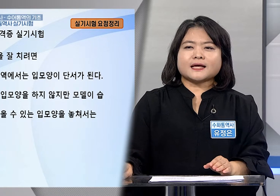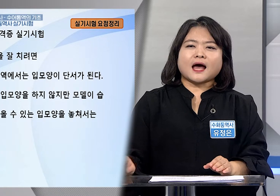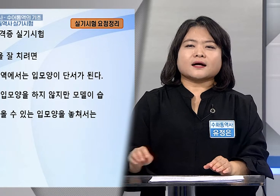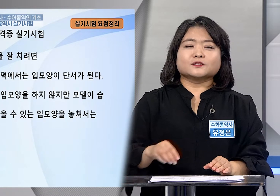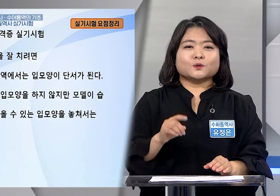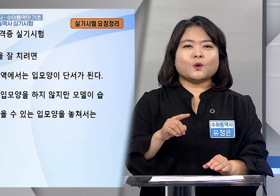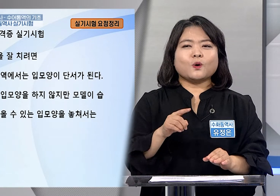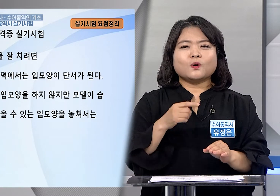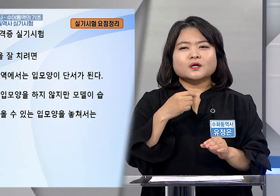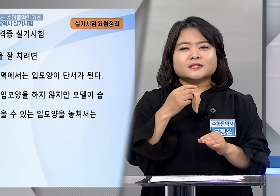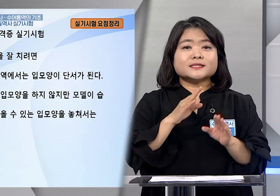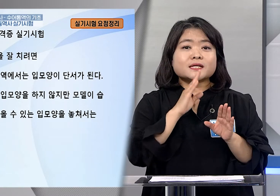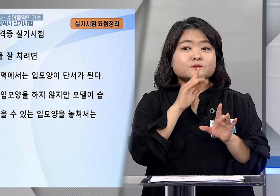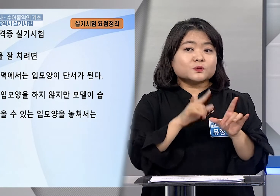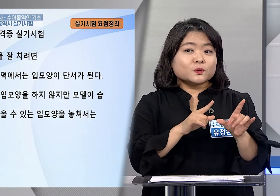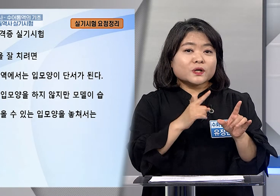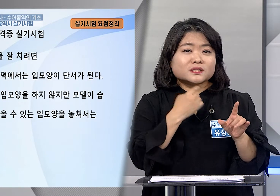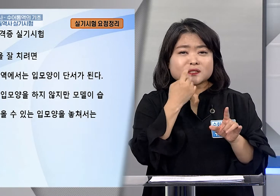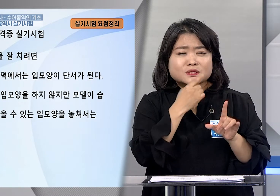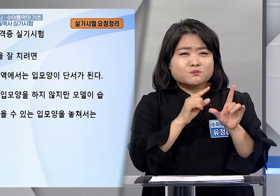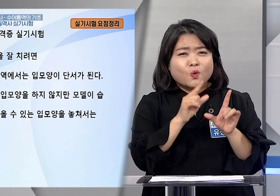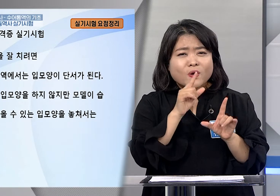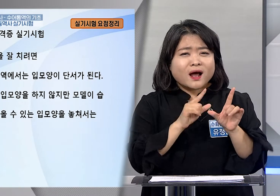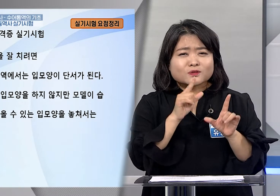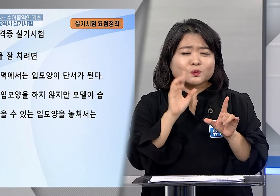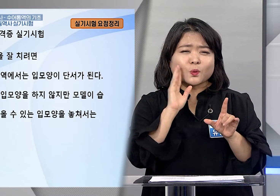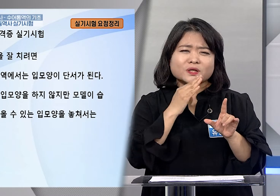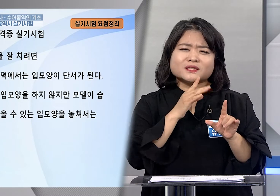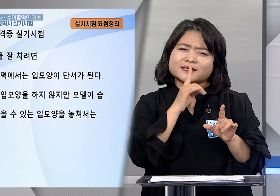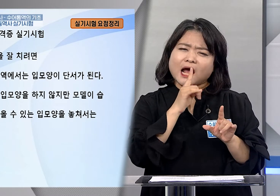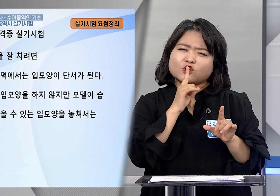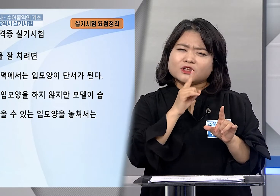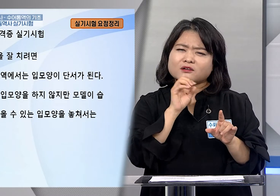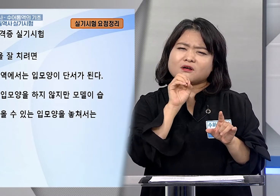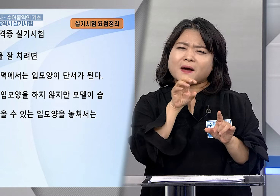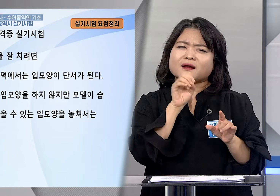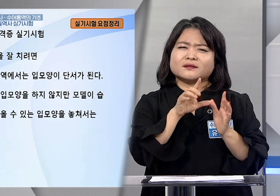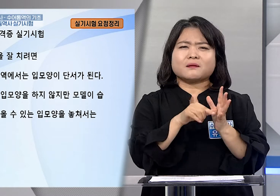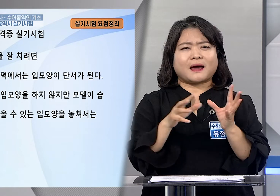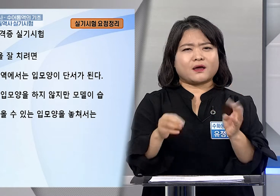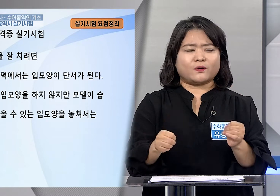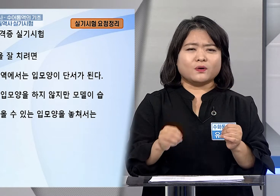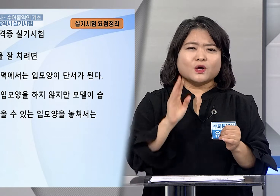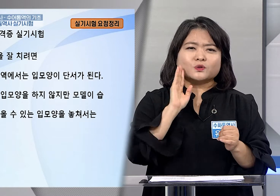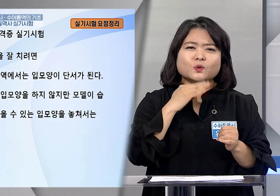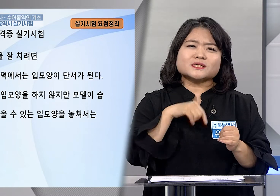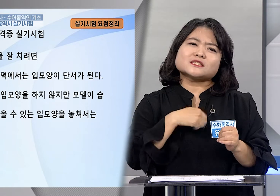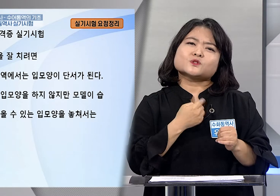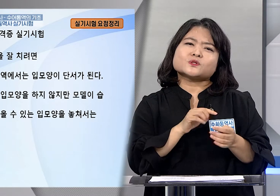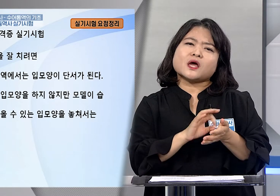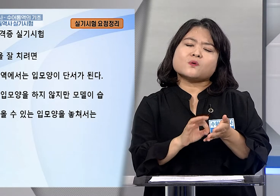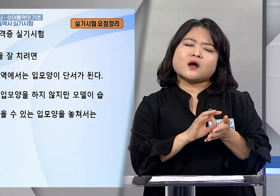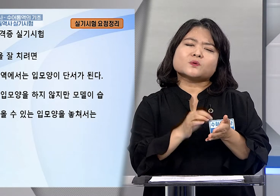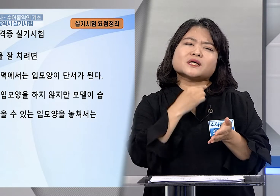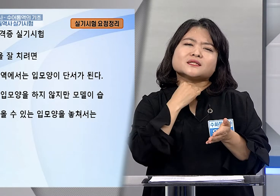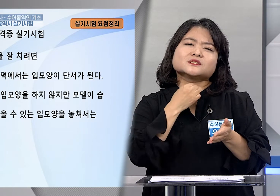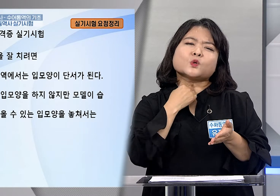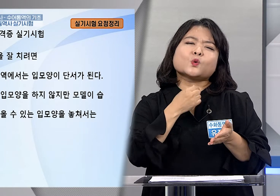자, 그리고 실제 음성 통역에서는 입모양으로 농인들이 단어를 말할 때가 많아요. 농인 스스로 사용하고자 하는